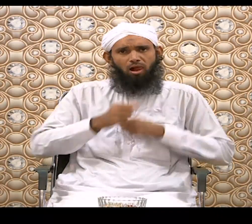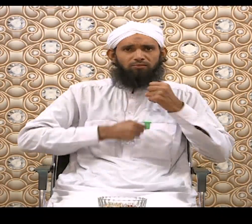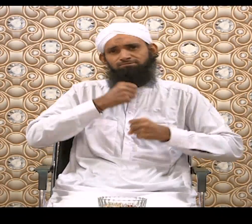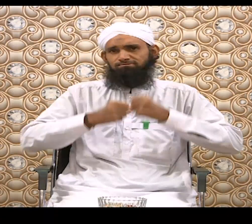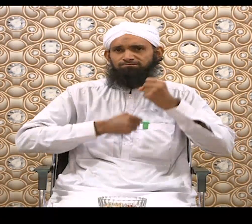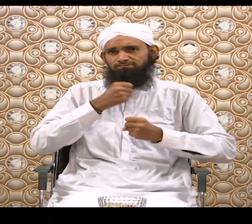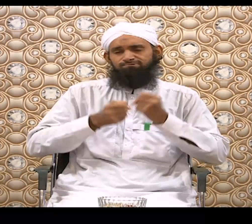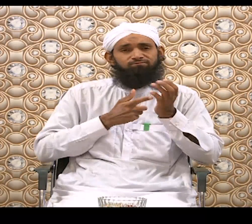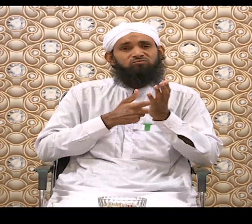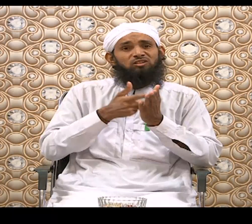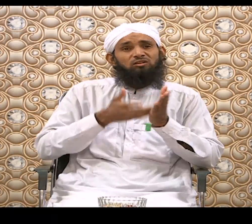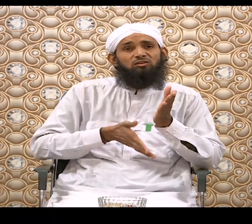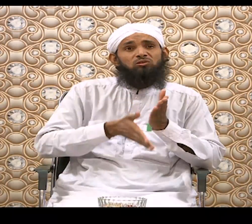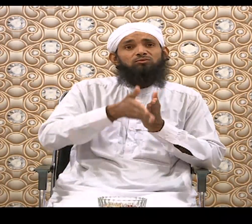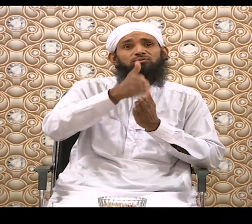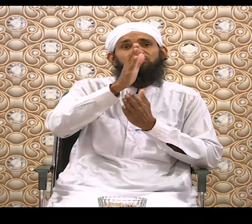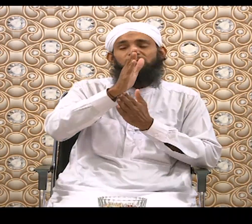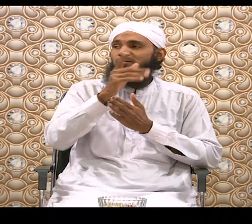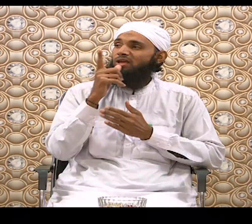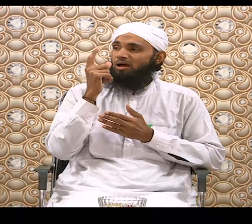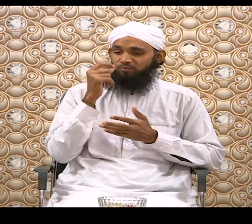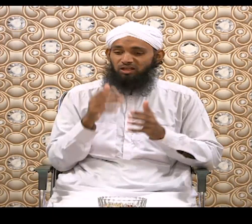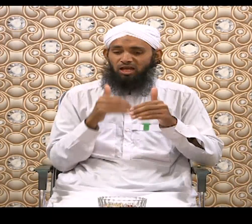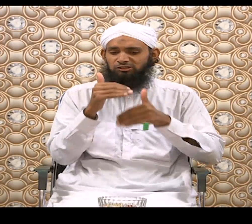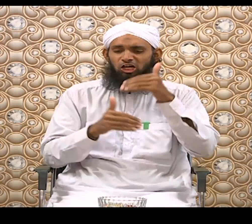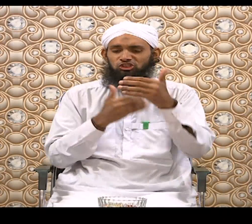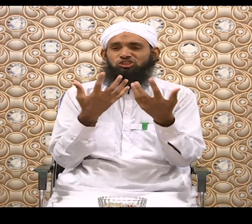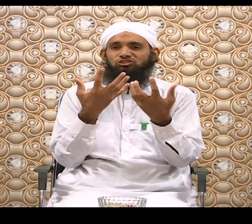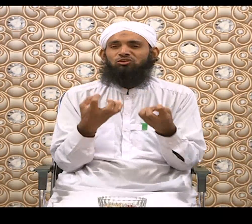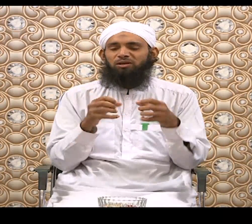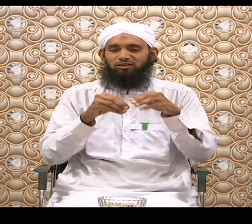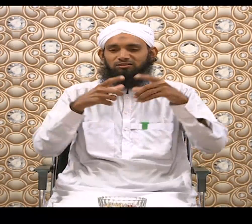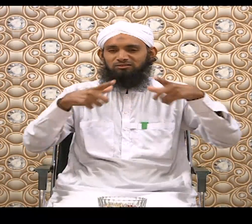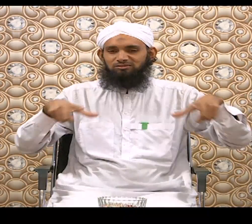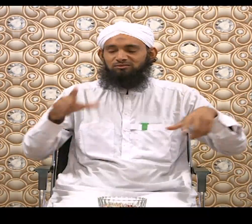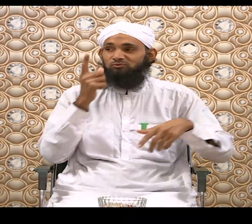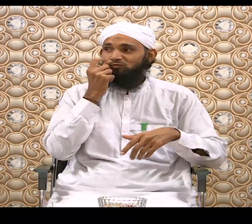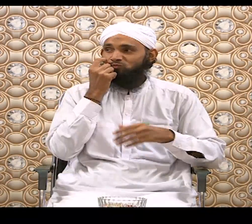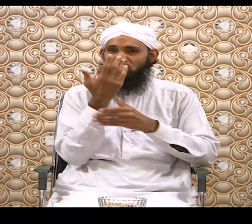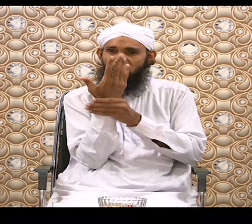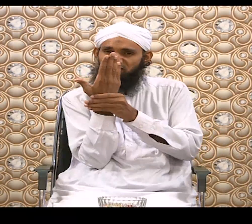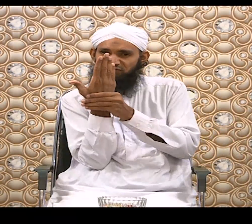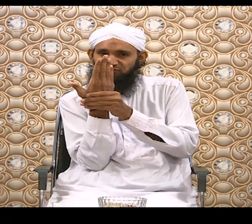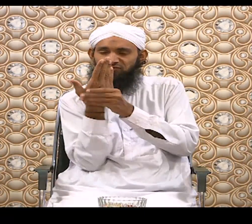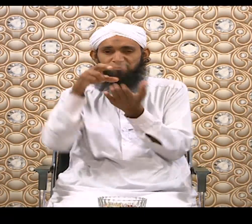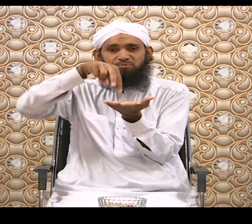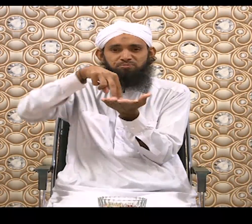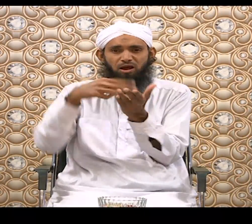آہستہ آہستہ کسان کو نگلنا شروع کر دیا وہ گھبرا کر چیختا رہا اور اپنی ماں کو